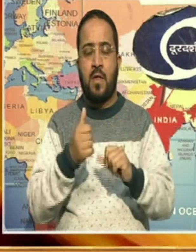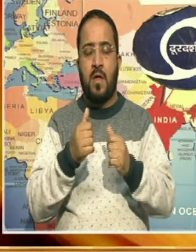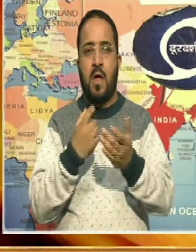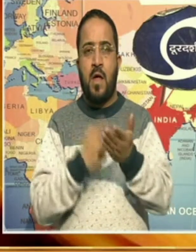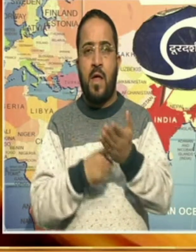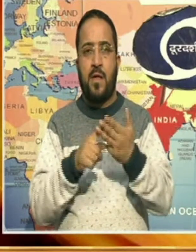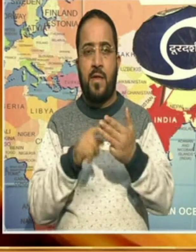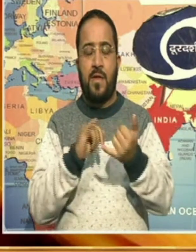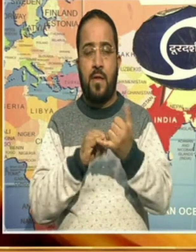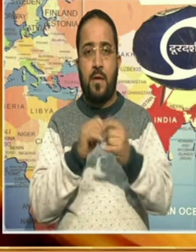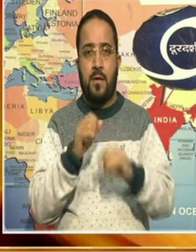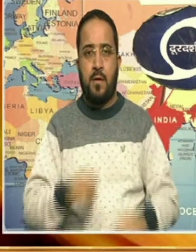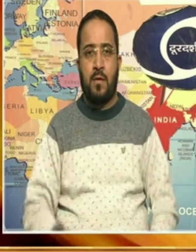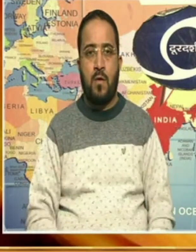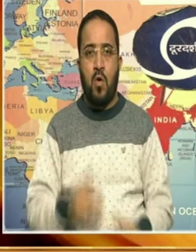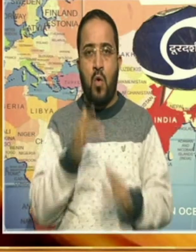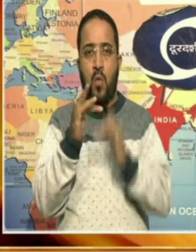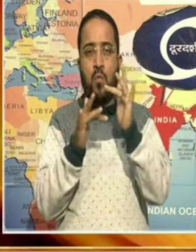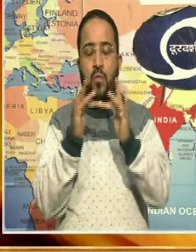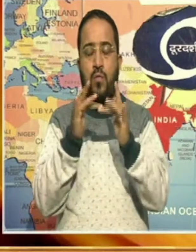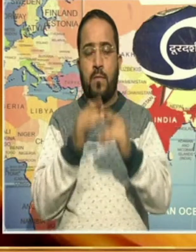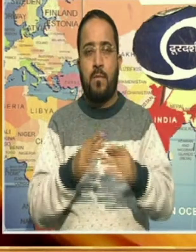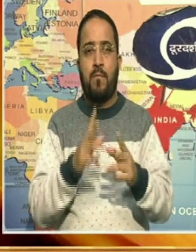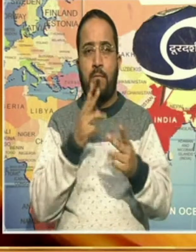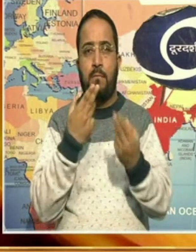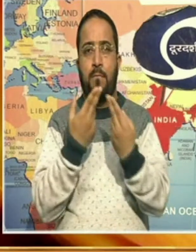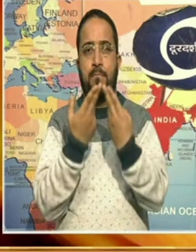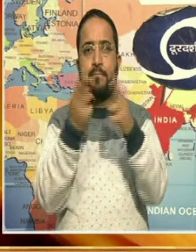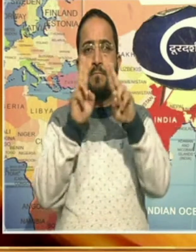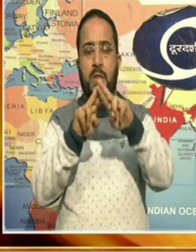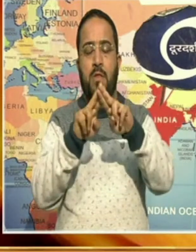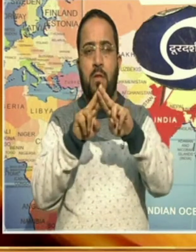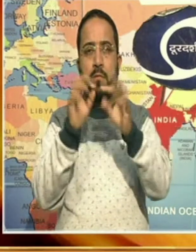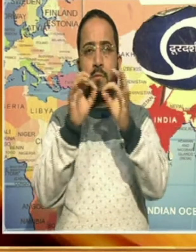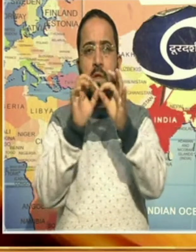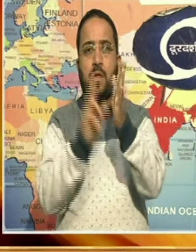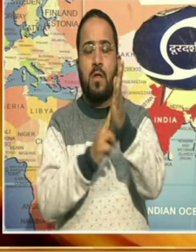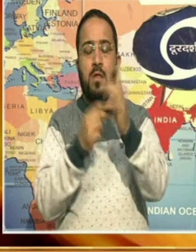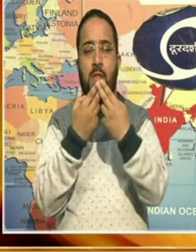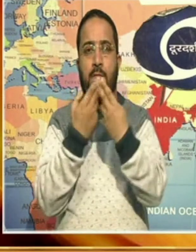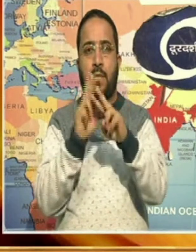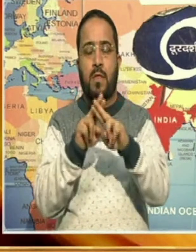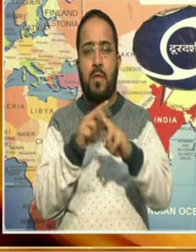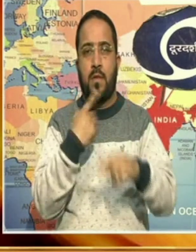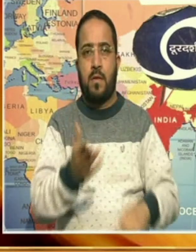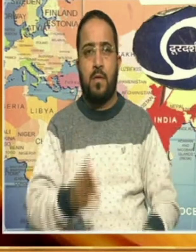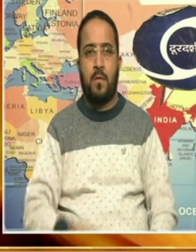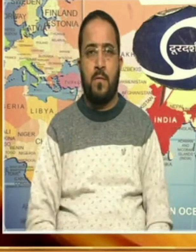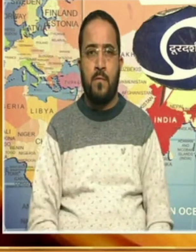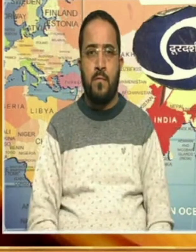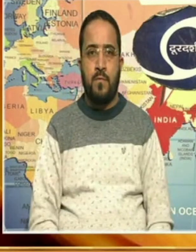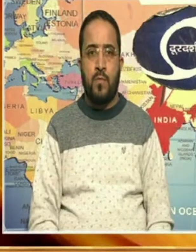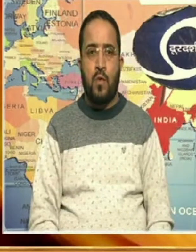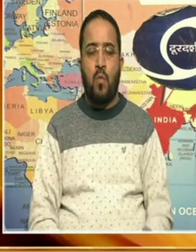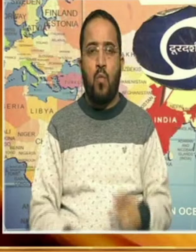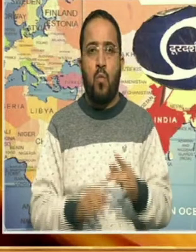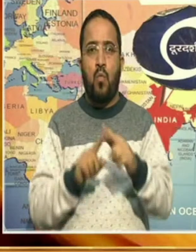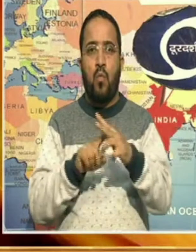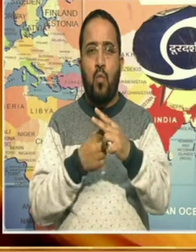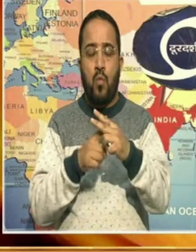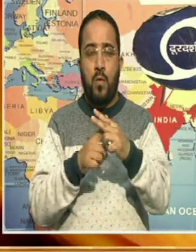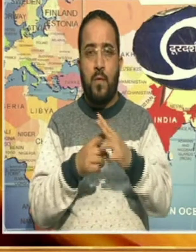پر بابندی آئید کرتی ہے الیکٹرونکس